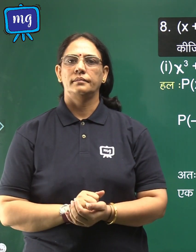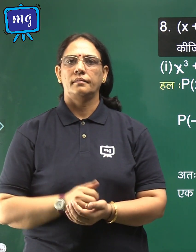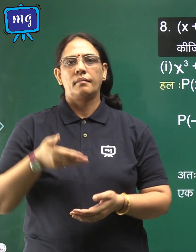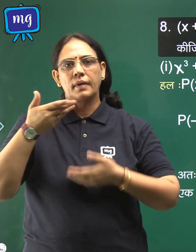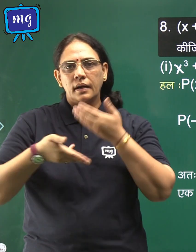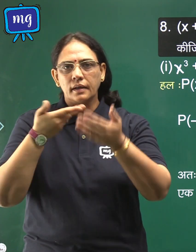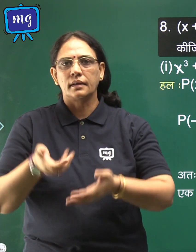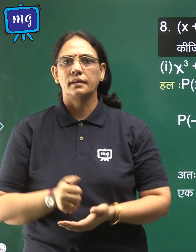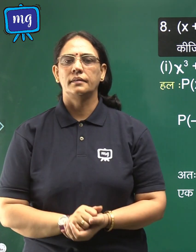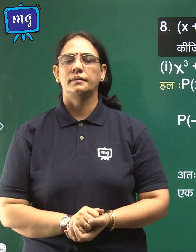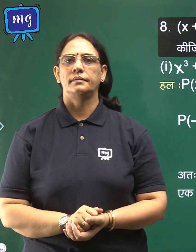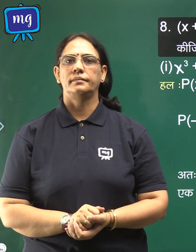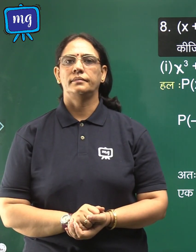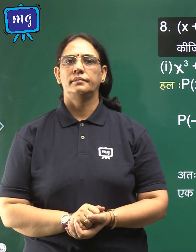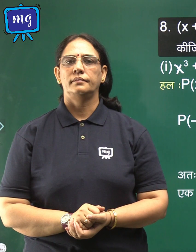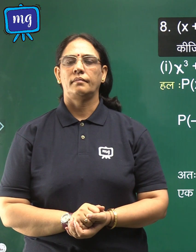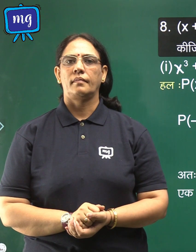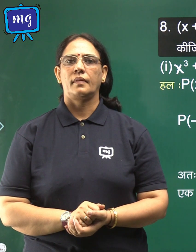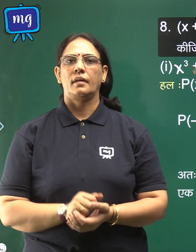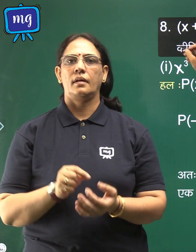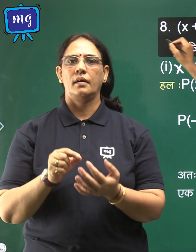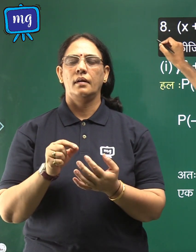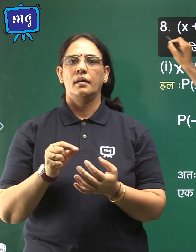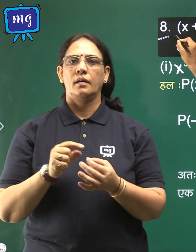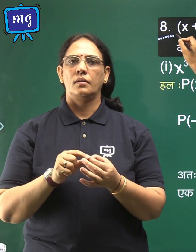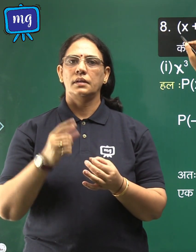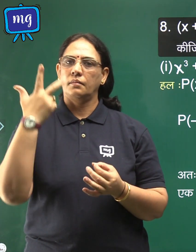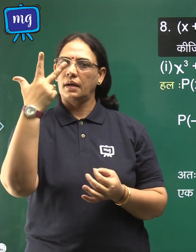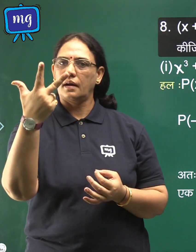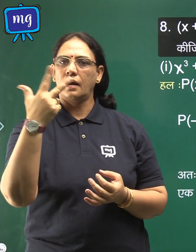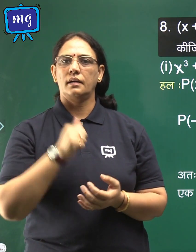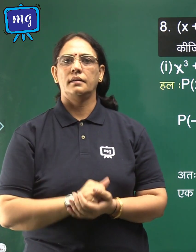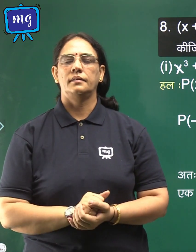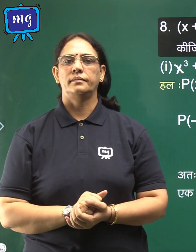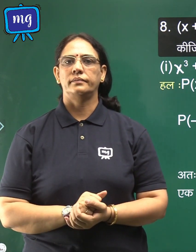पढ़ लिया था। प्रश्न नंबर 8,